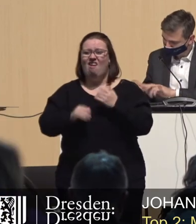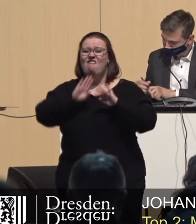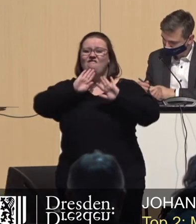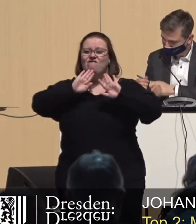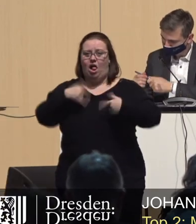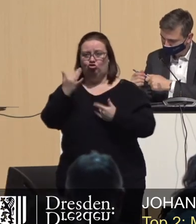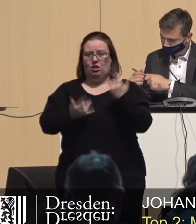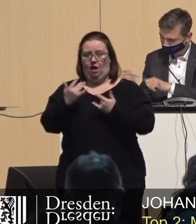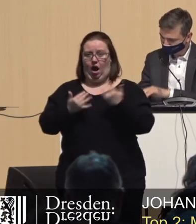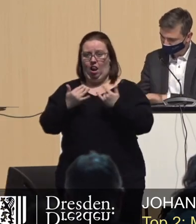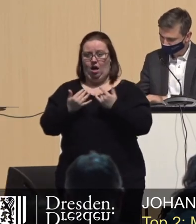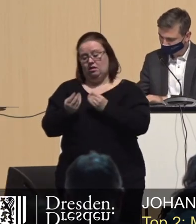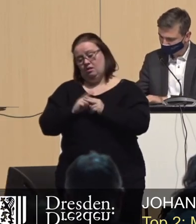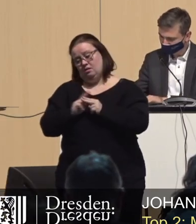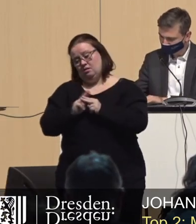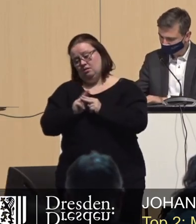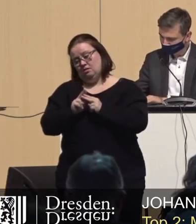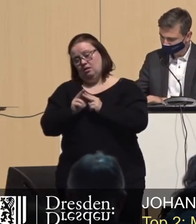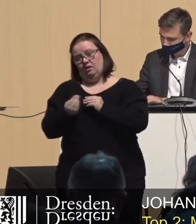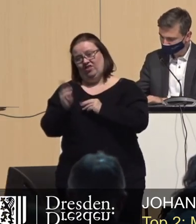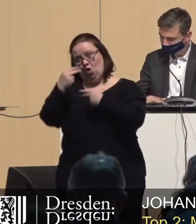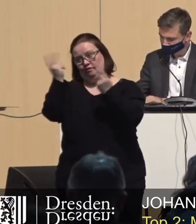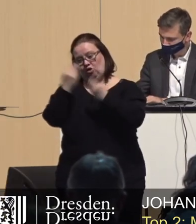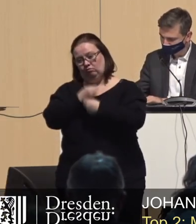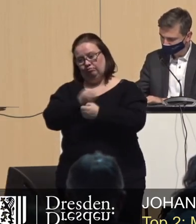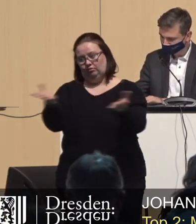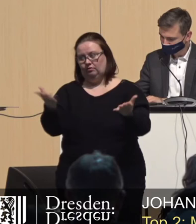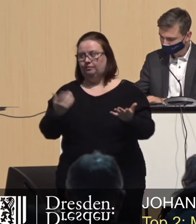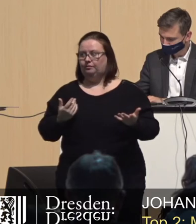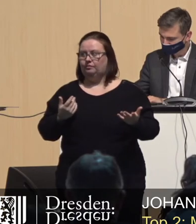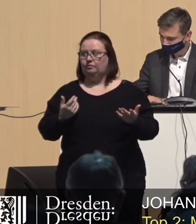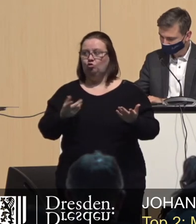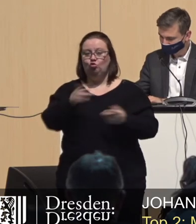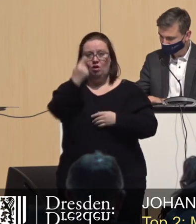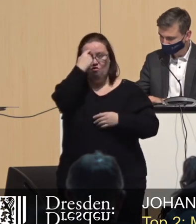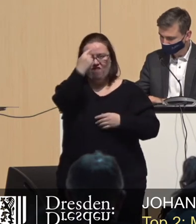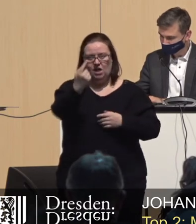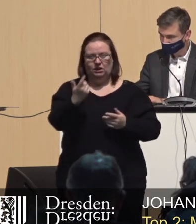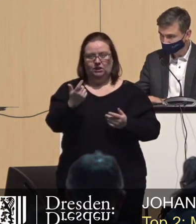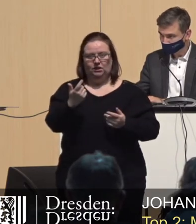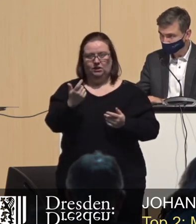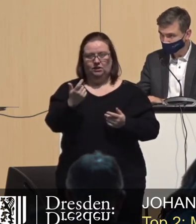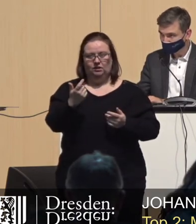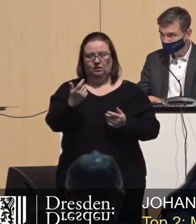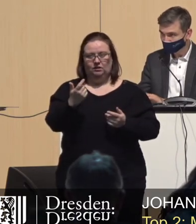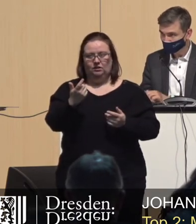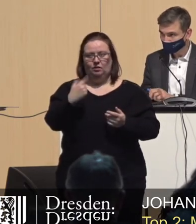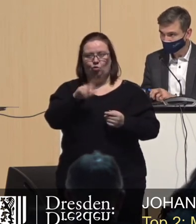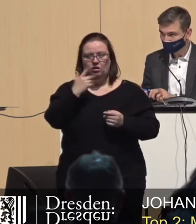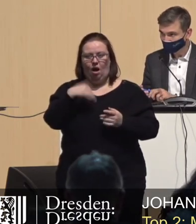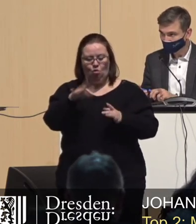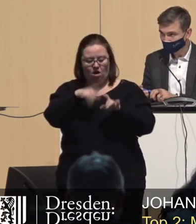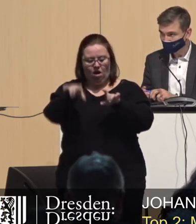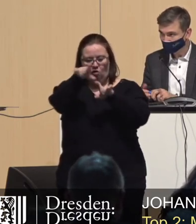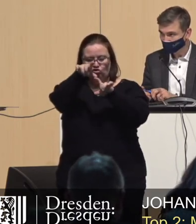Zahlen, die sie jetzt nach und nach korrigiert, irgendwie in die Öffentlichkeit bringt. Und Sie wissen auch, dass jetzt diese Aufstockung